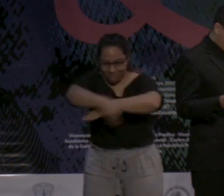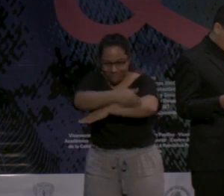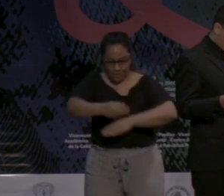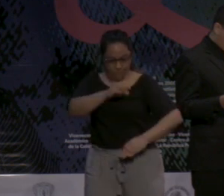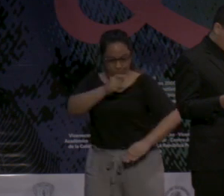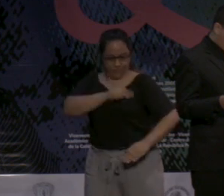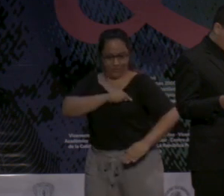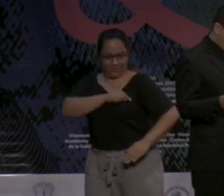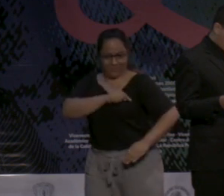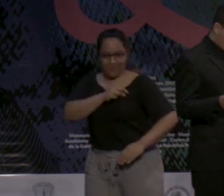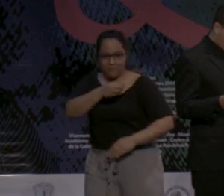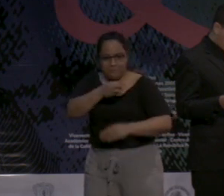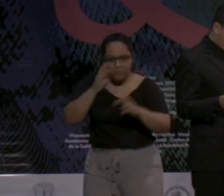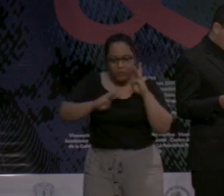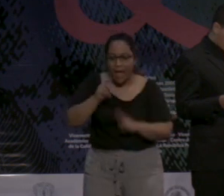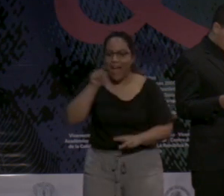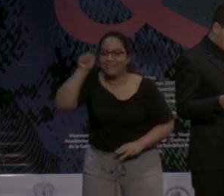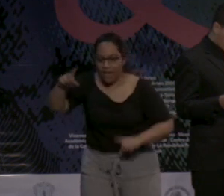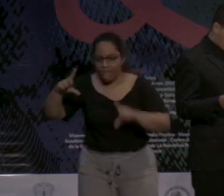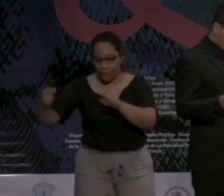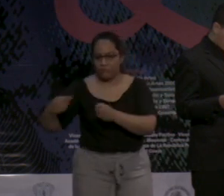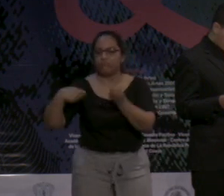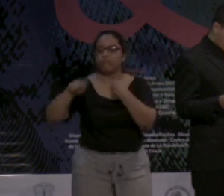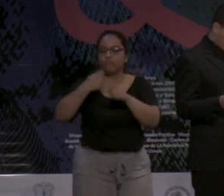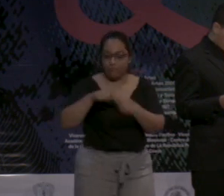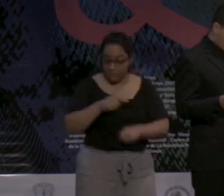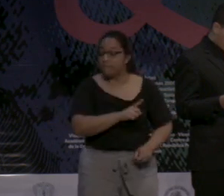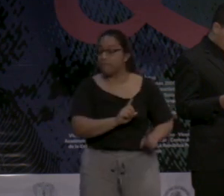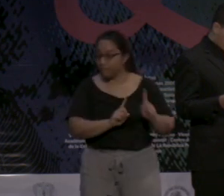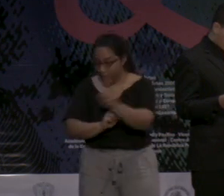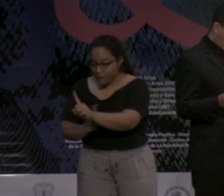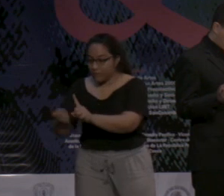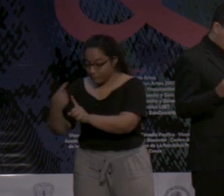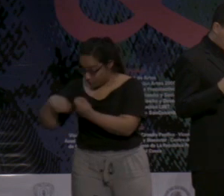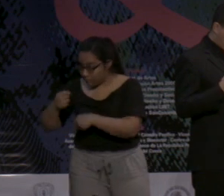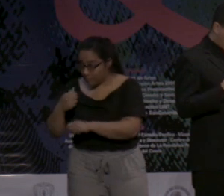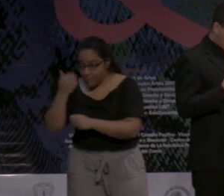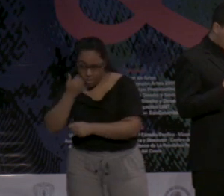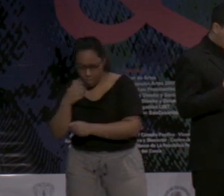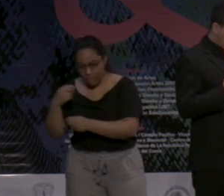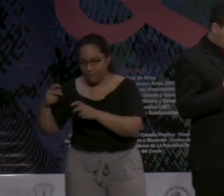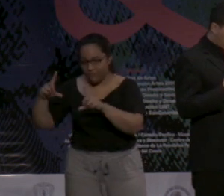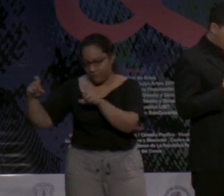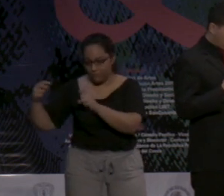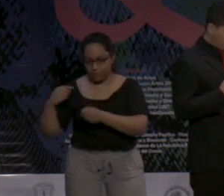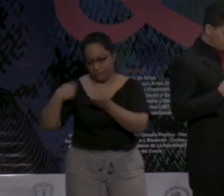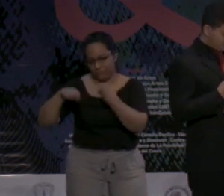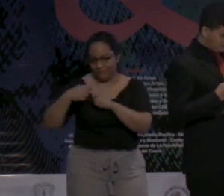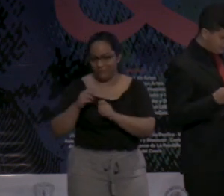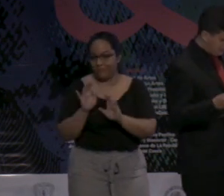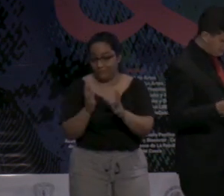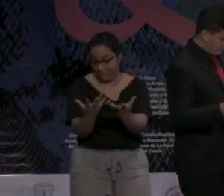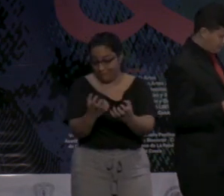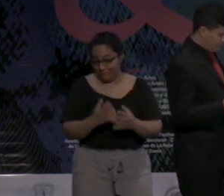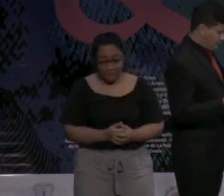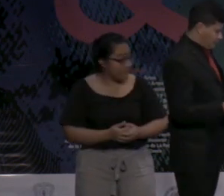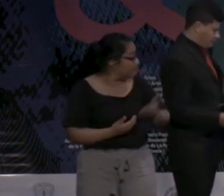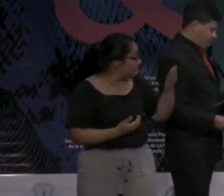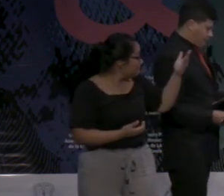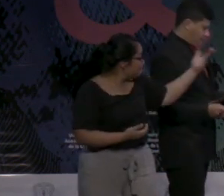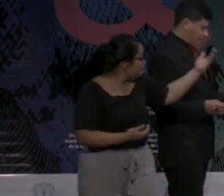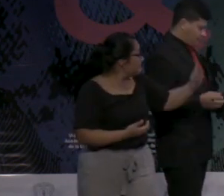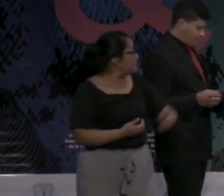saber en una pieza gráfica que llamamos El Mundo desde el Andén, y planteamos una instrucción: para tú obtener la pieza gráfica del Museo del Andén, debes ir a donde